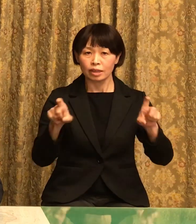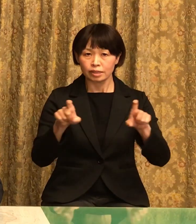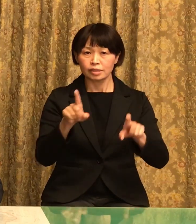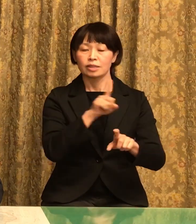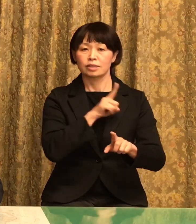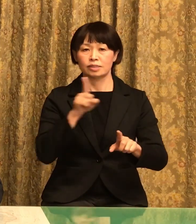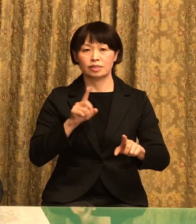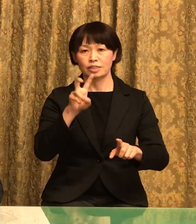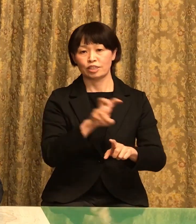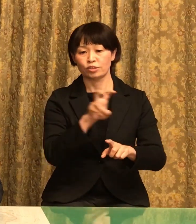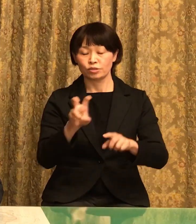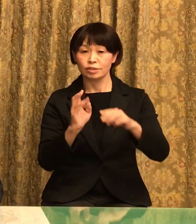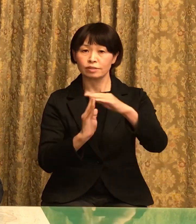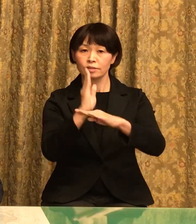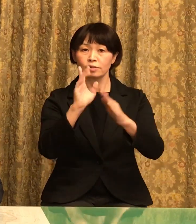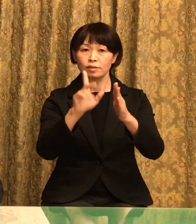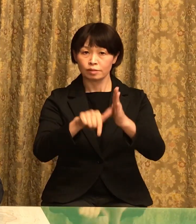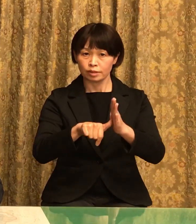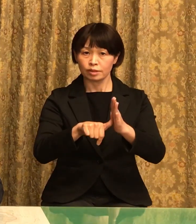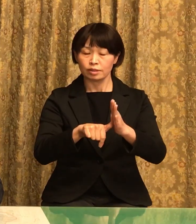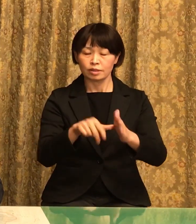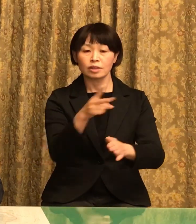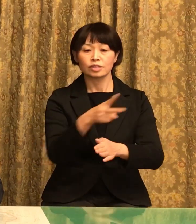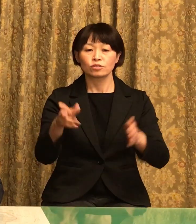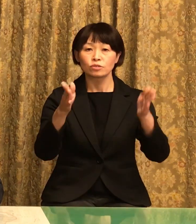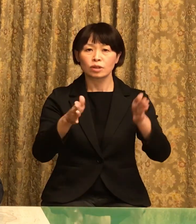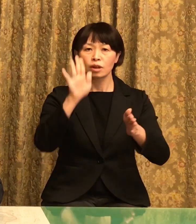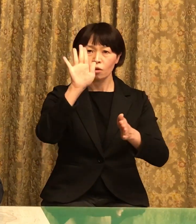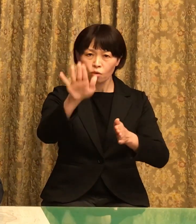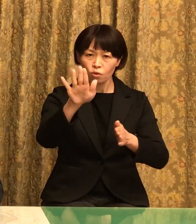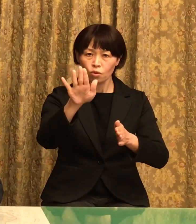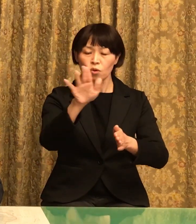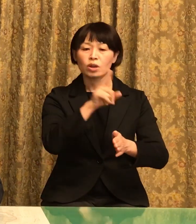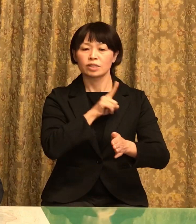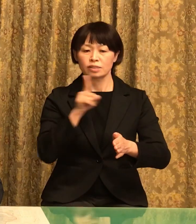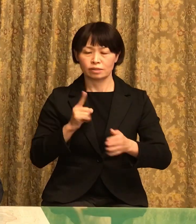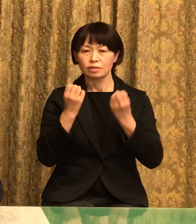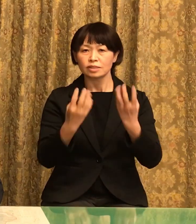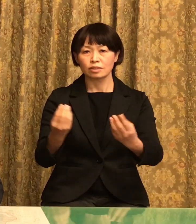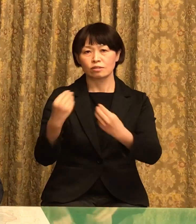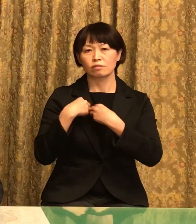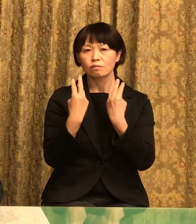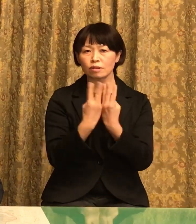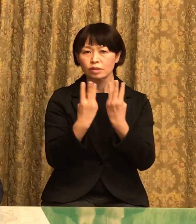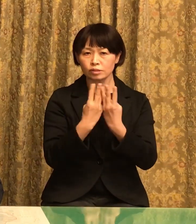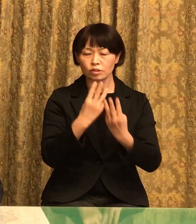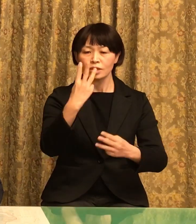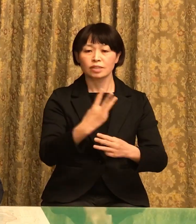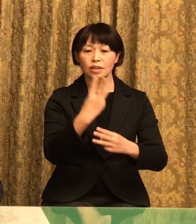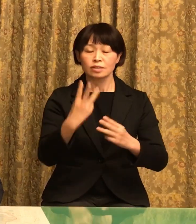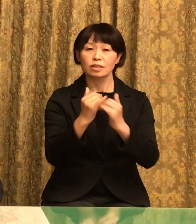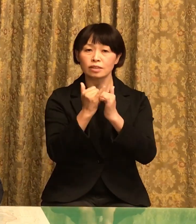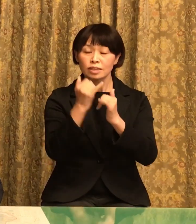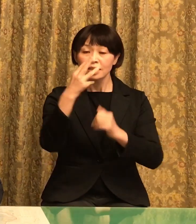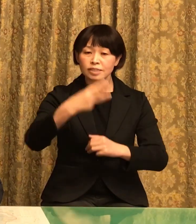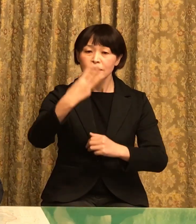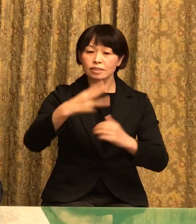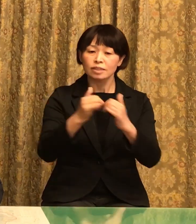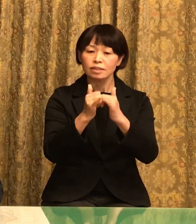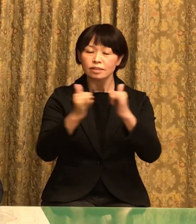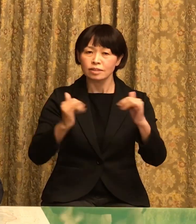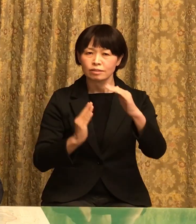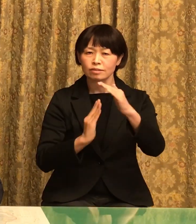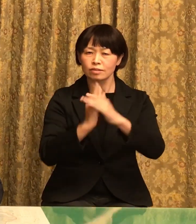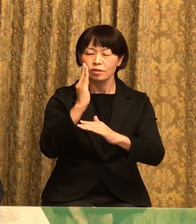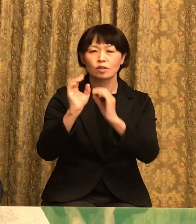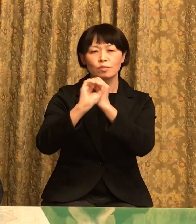人となった場合、2週間後には1日の新規感染者が3000人に達すると見